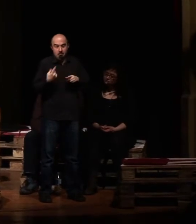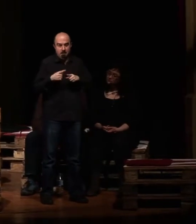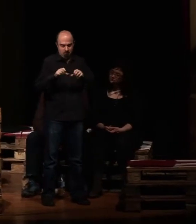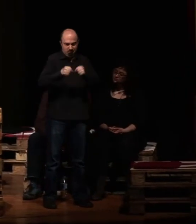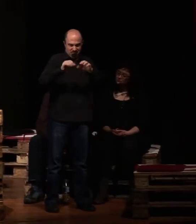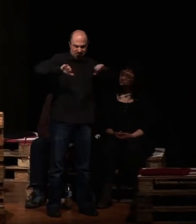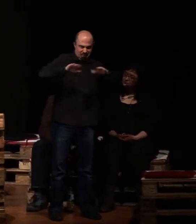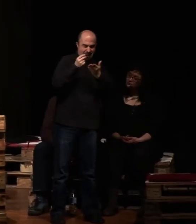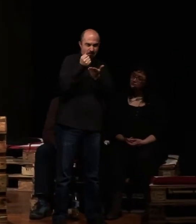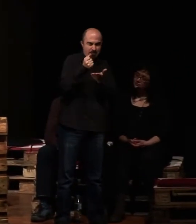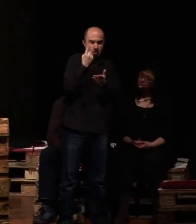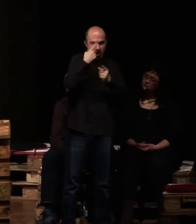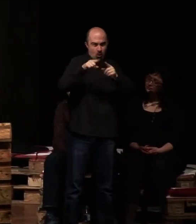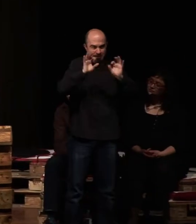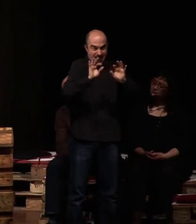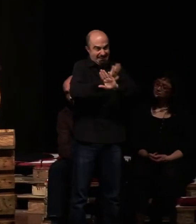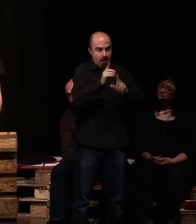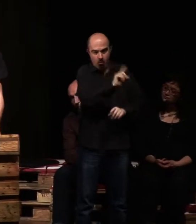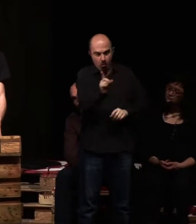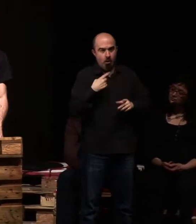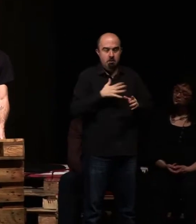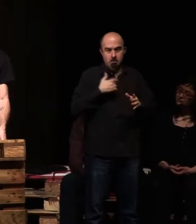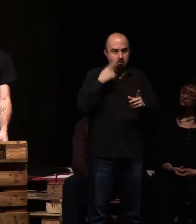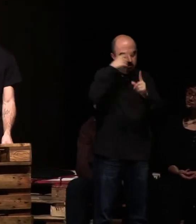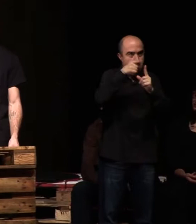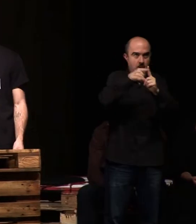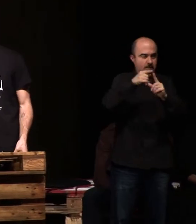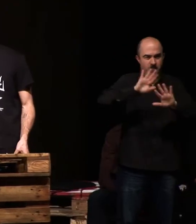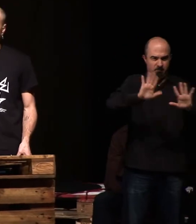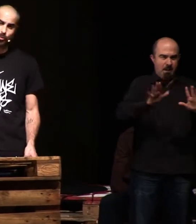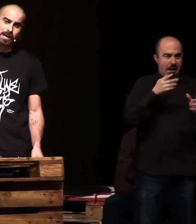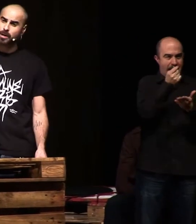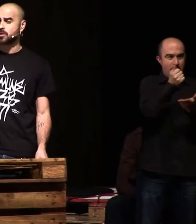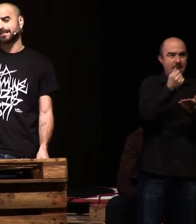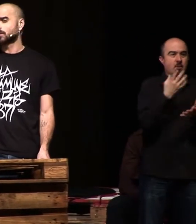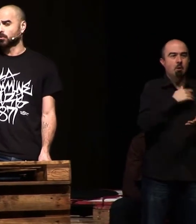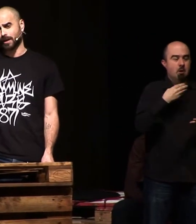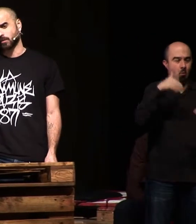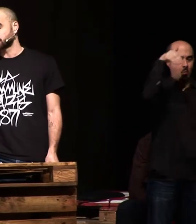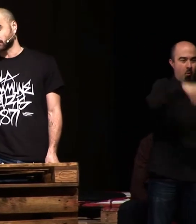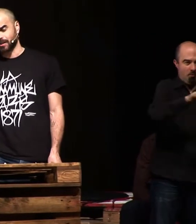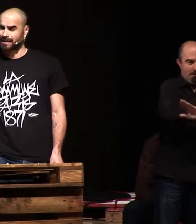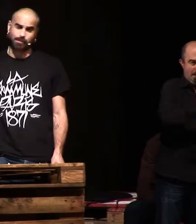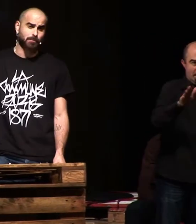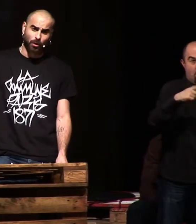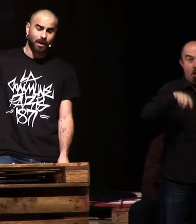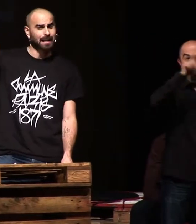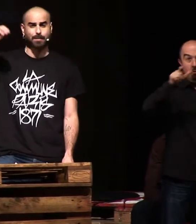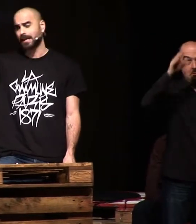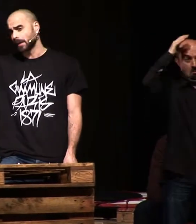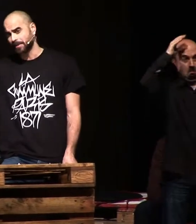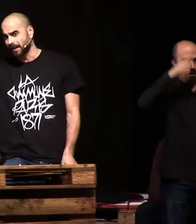amb el capitalisme tampoc serà un fet concret. Hem d'intentar acabar amb aquest fetichisme de que acabar amb el capitalisme serà posar una butlleta en una urna i que unes persones que en sabran